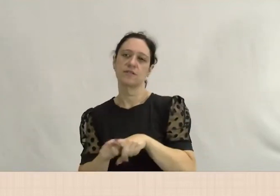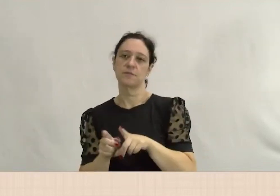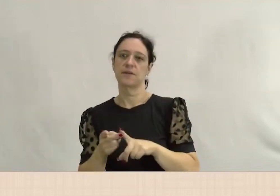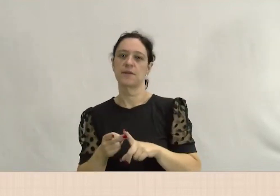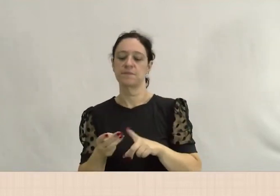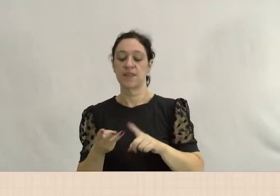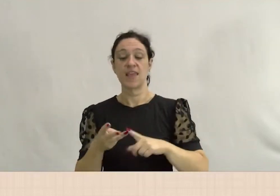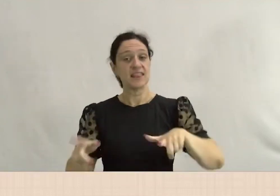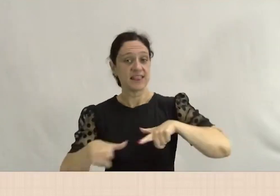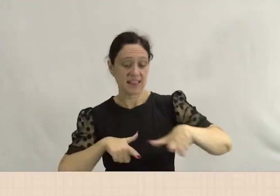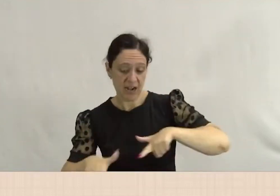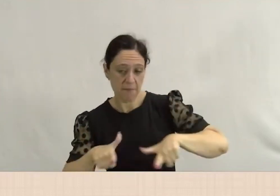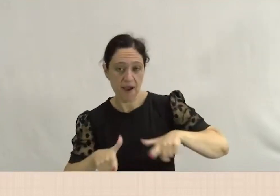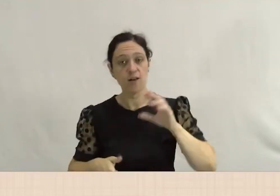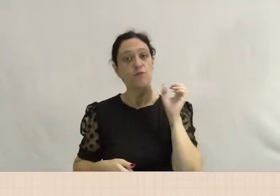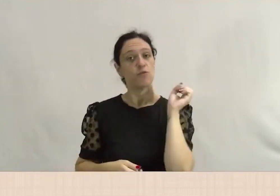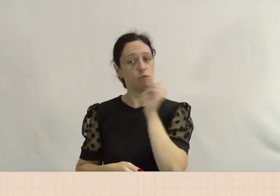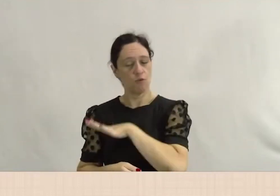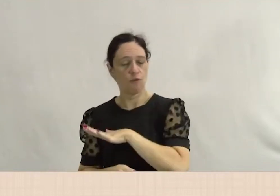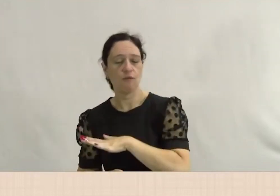Novo trabalho.